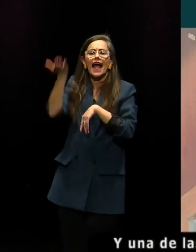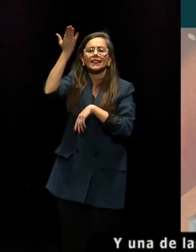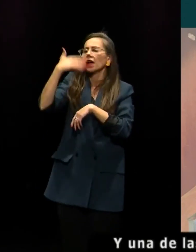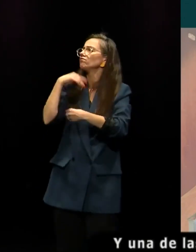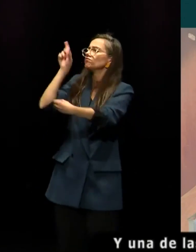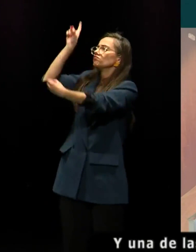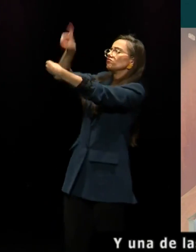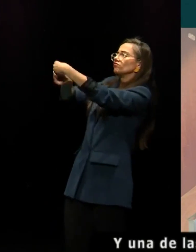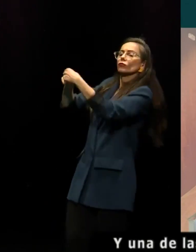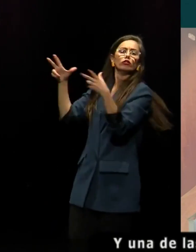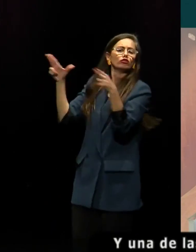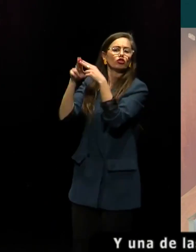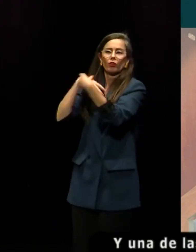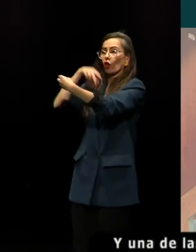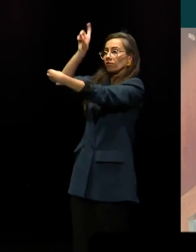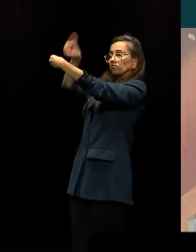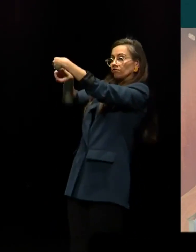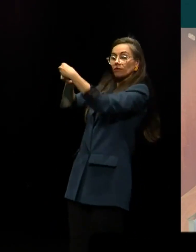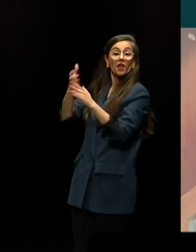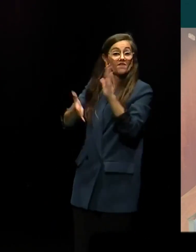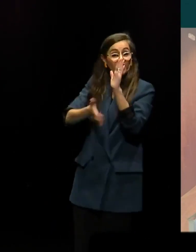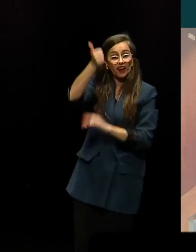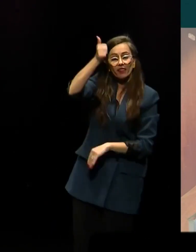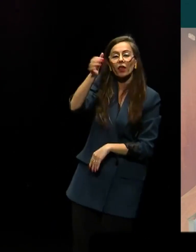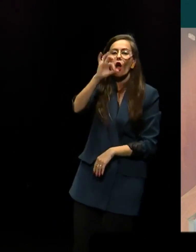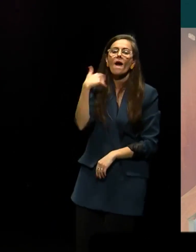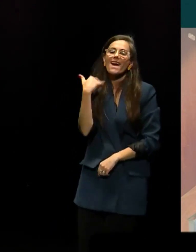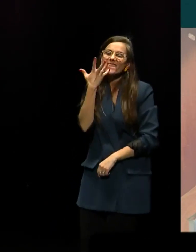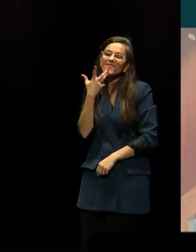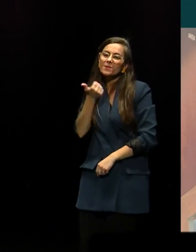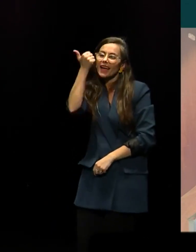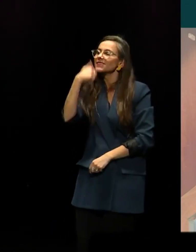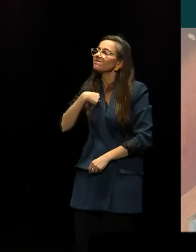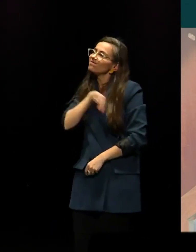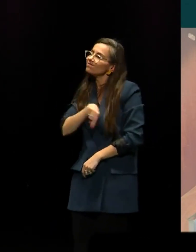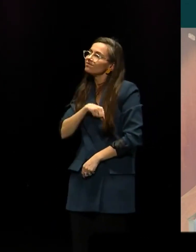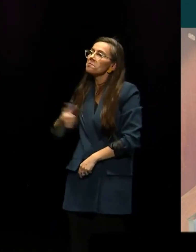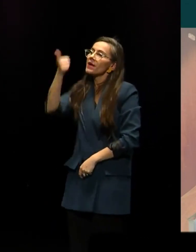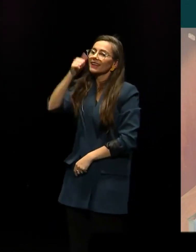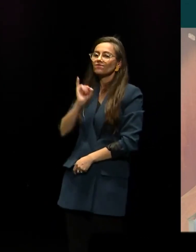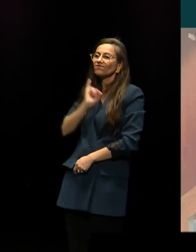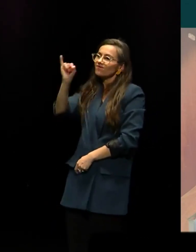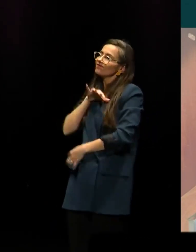que tú pues, te quieres dar de alta, ¿no?, en una asociación.